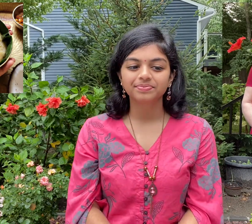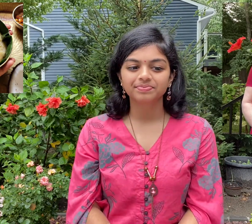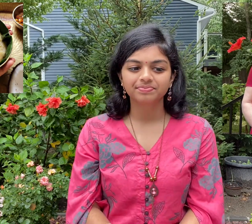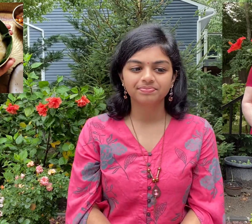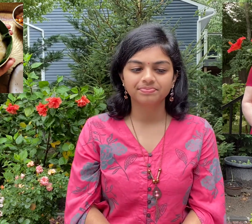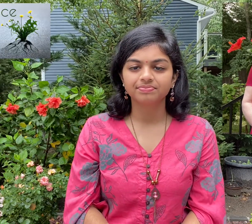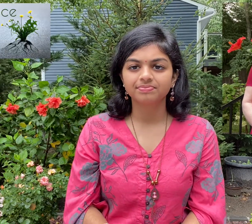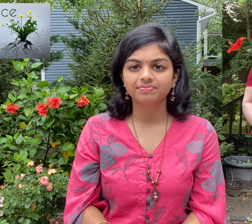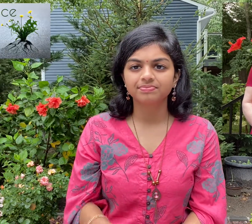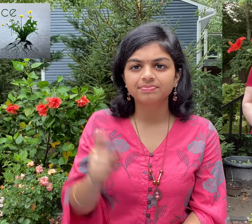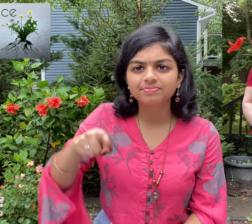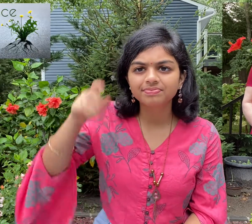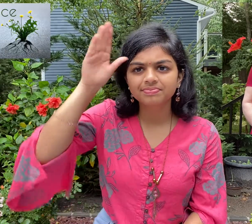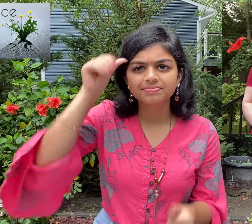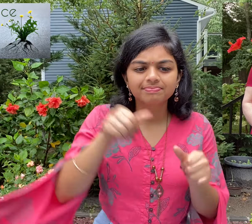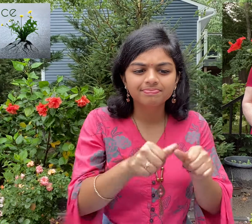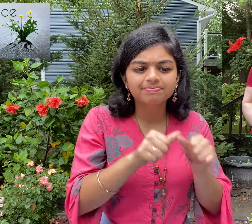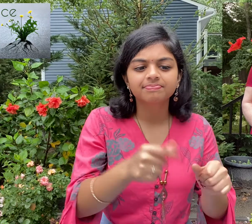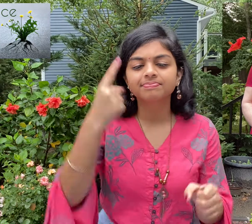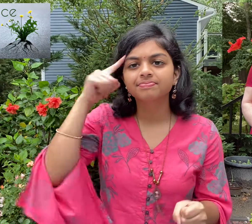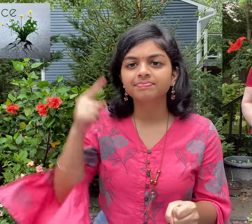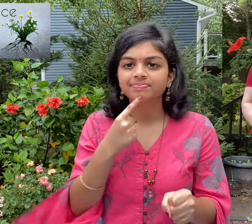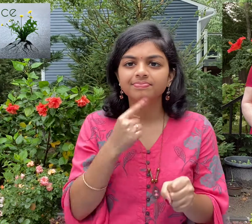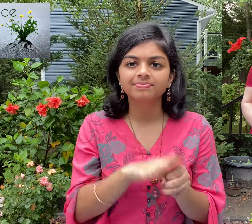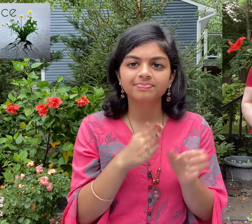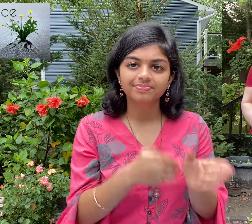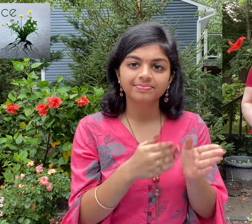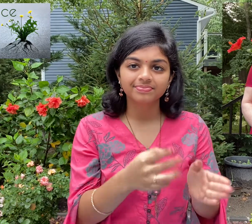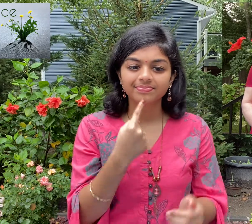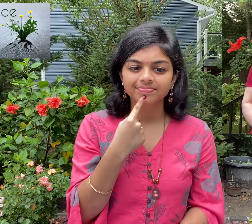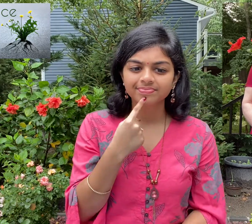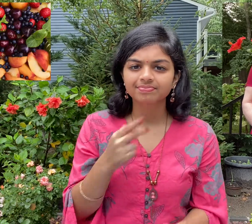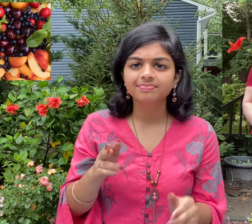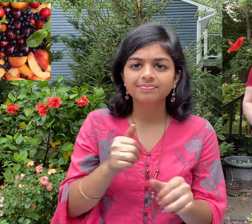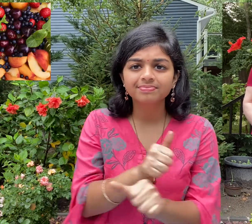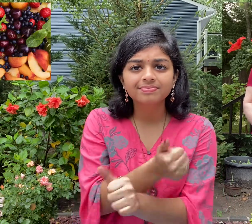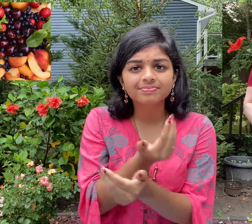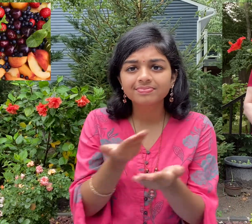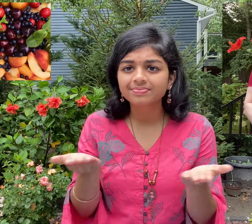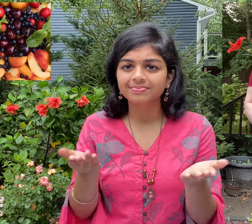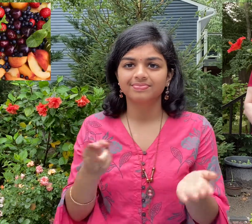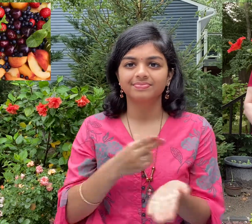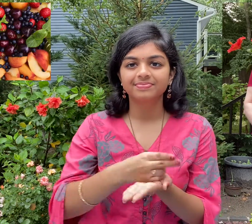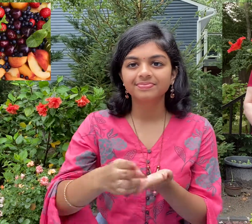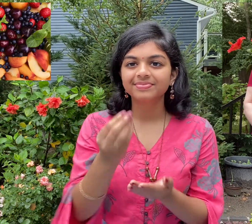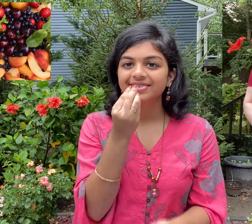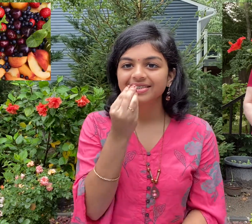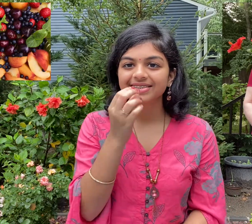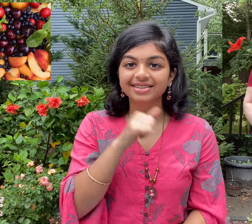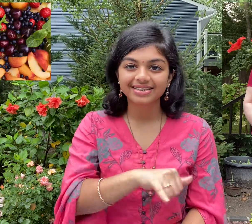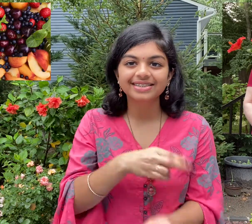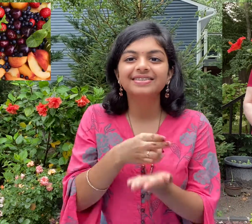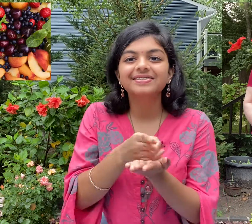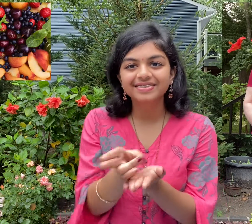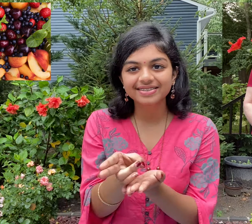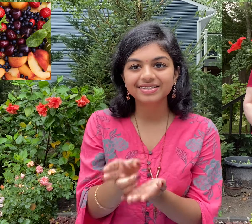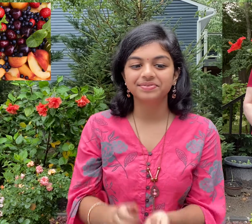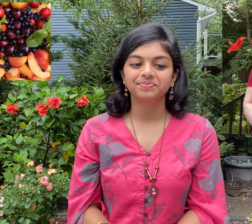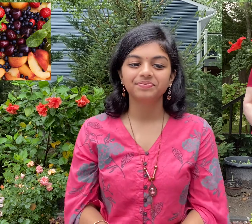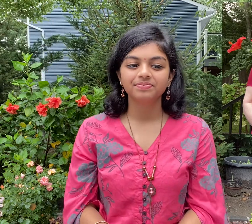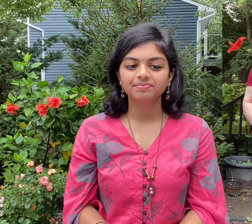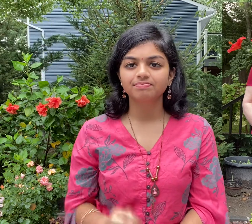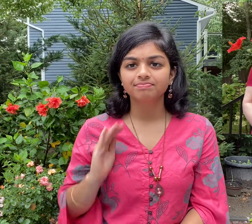Ditavemba. Chala, Beku, Sharanange Prasada